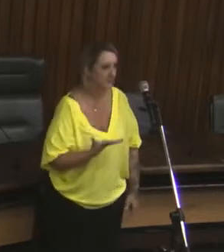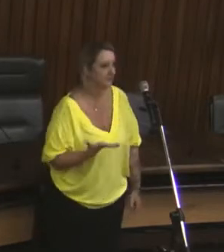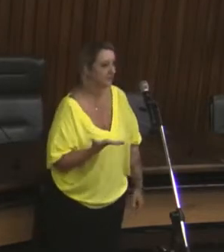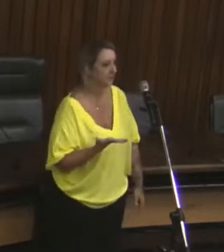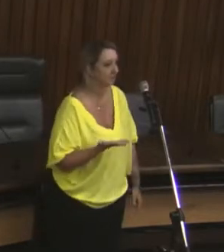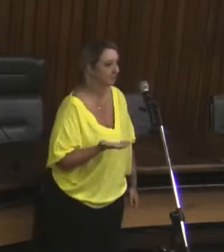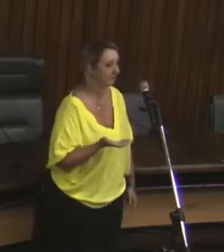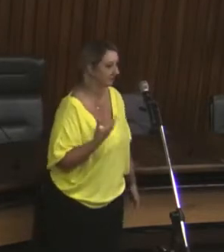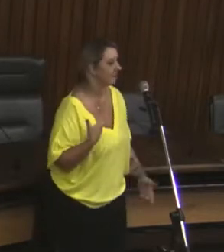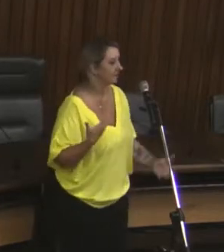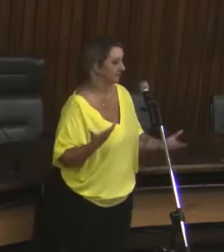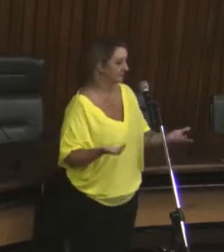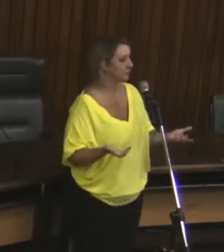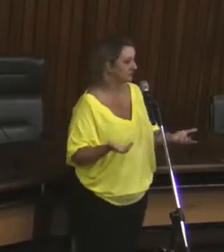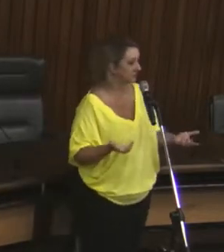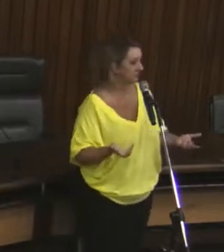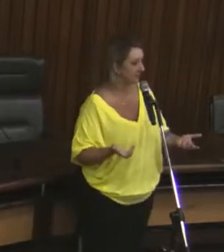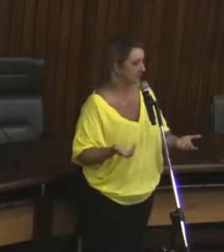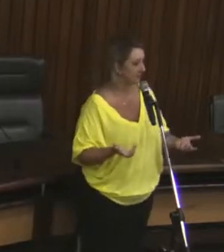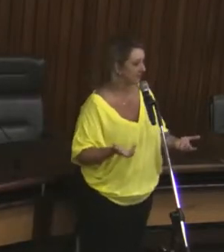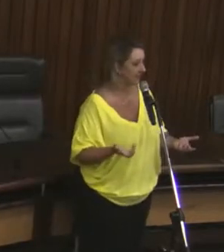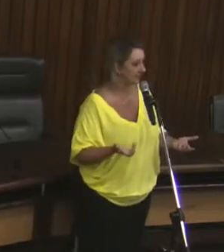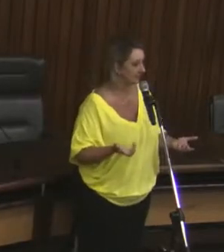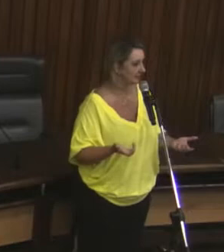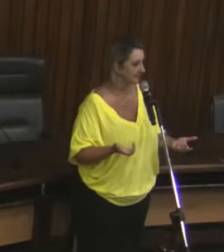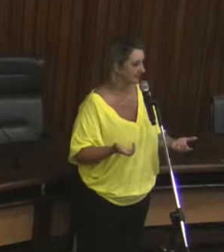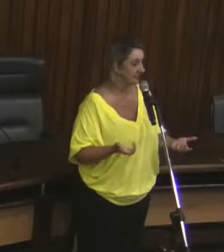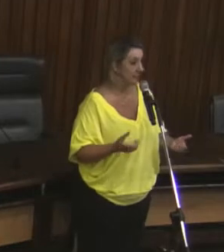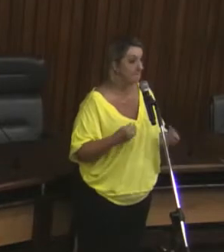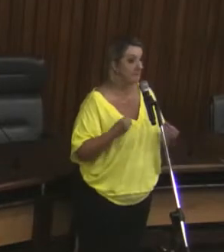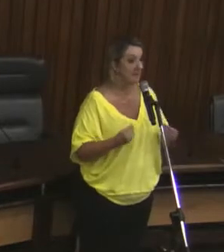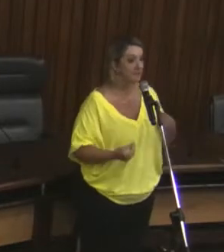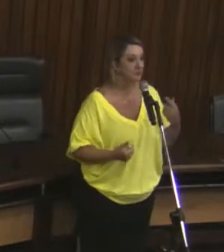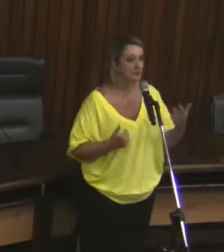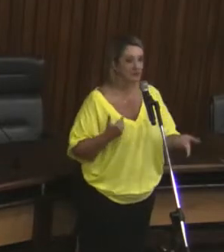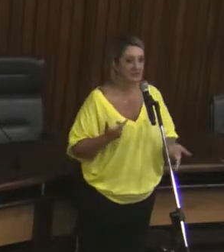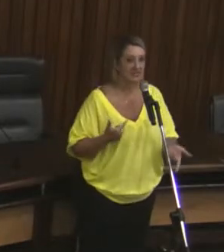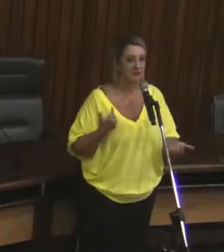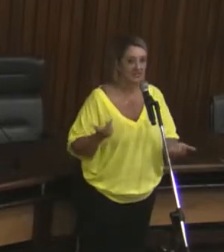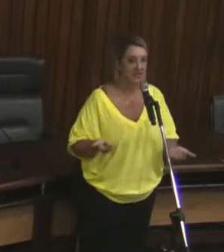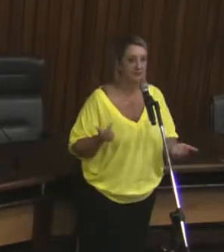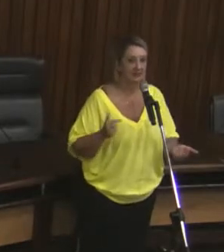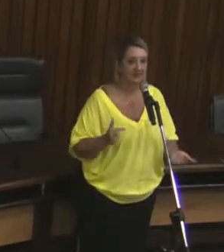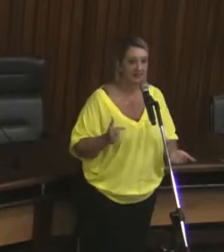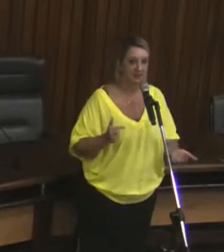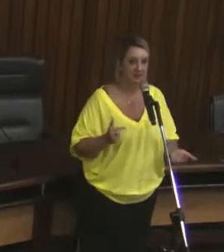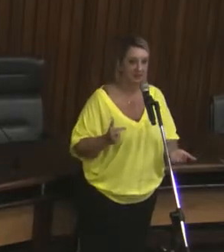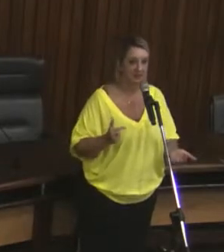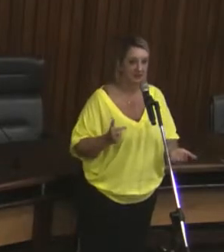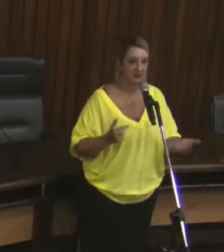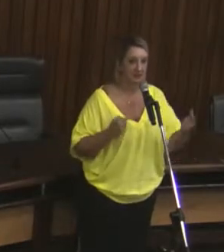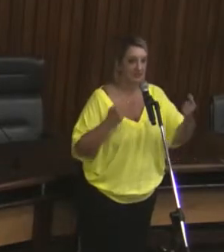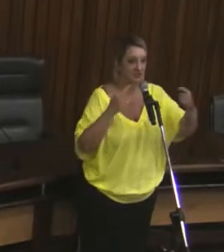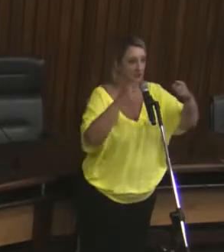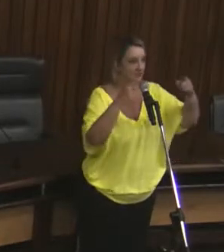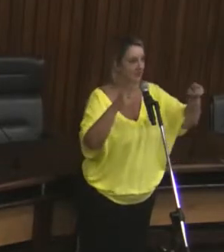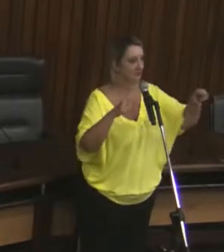Entendeu? Faz toda a diferença, não faz? Mesmo que você não saiba Libras, você já consegue fazer